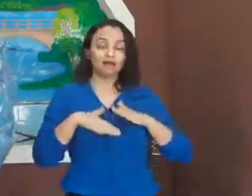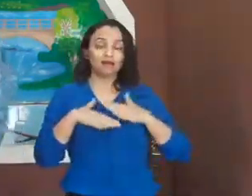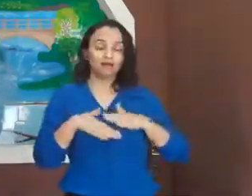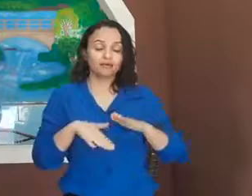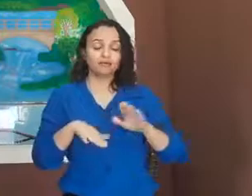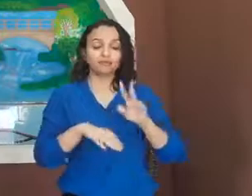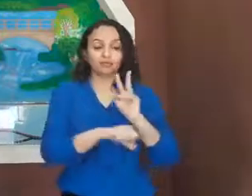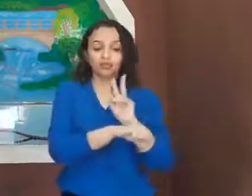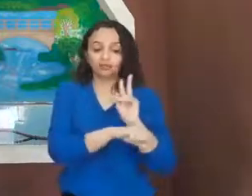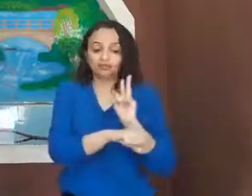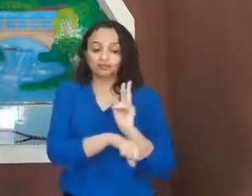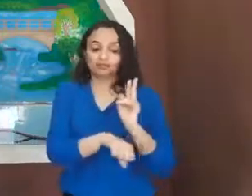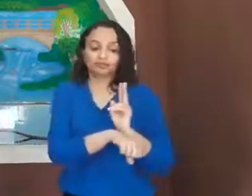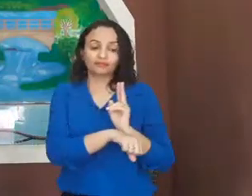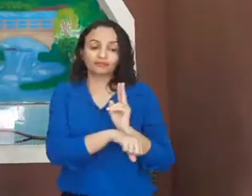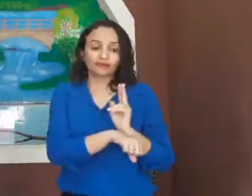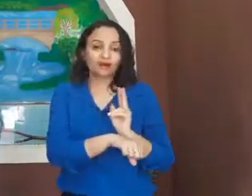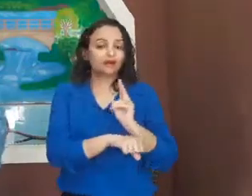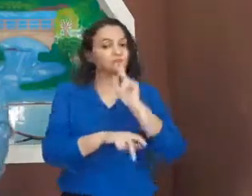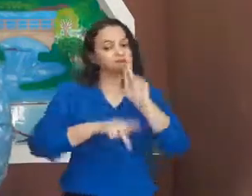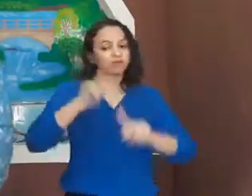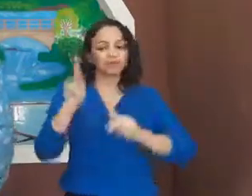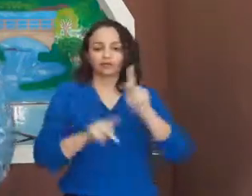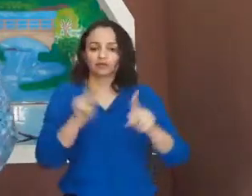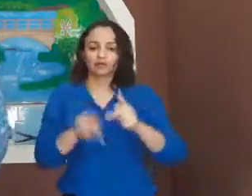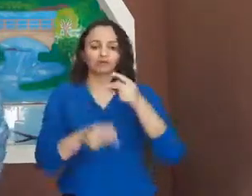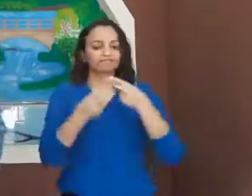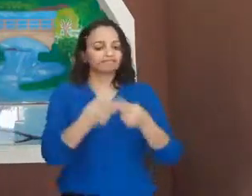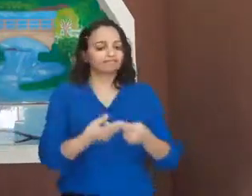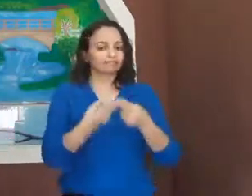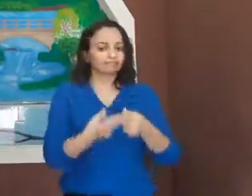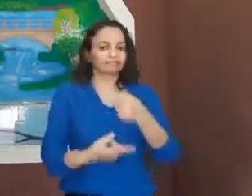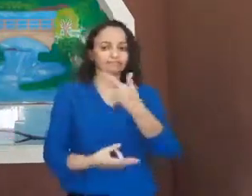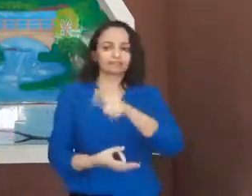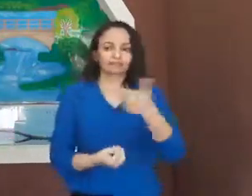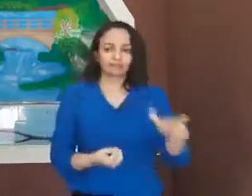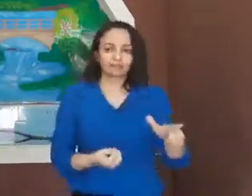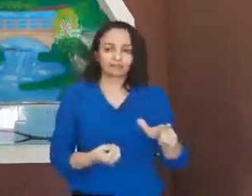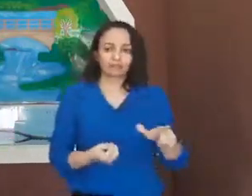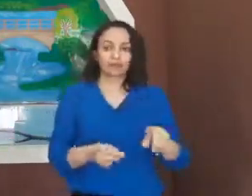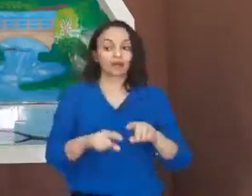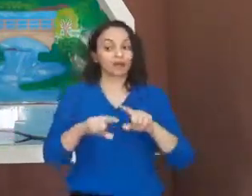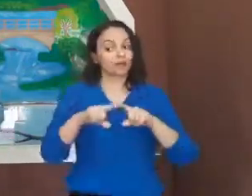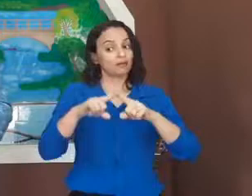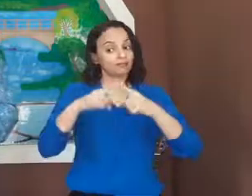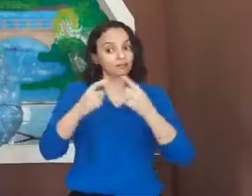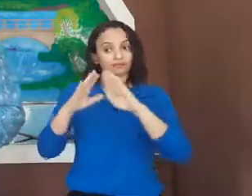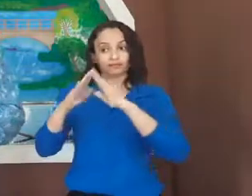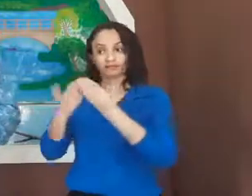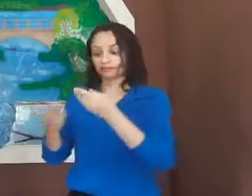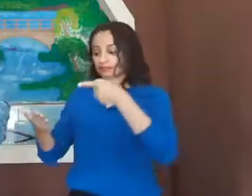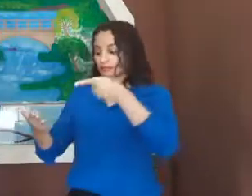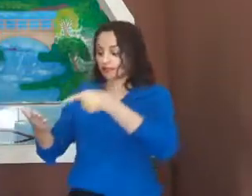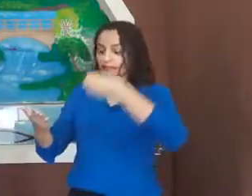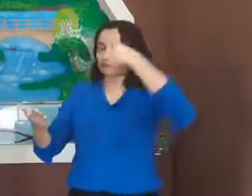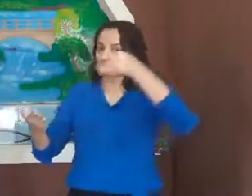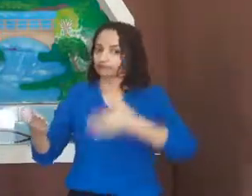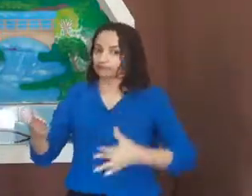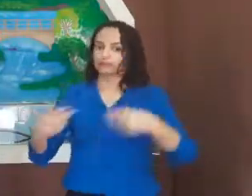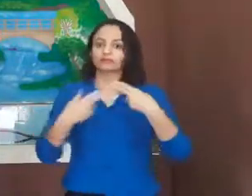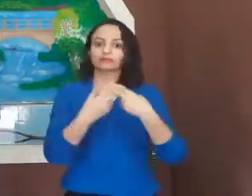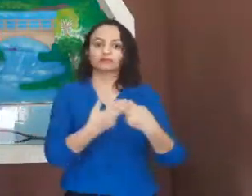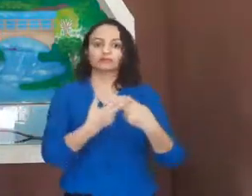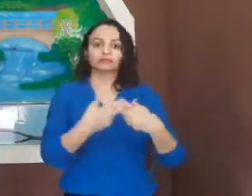Bíblia nos coloca a termos paciência, né? Ou então, para quem anda de elevador, né, eu já vi isso